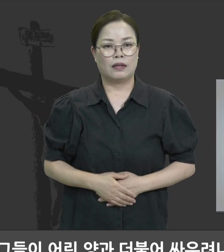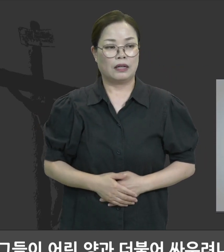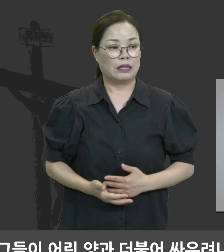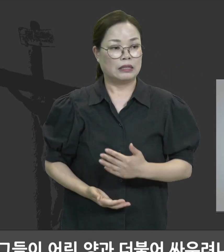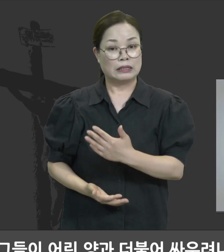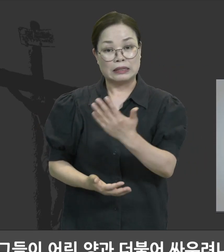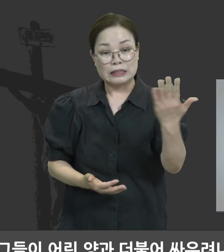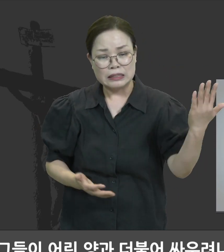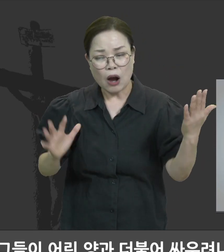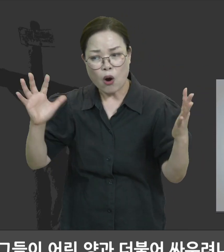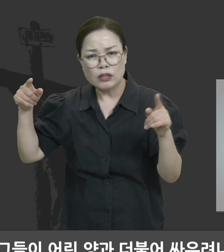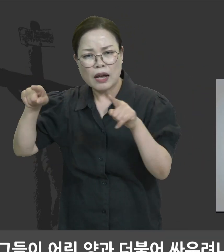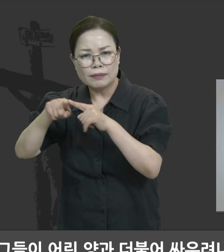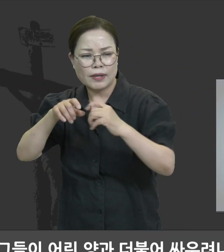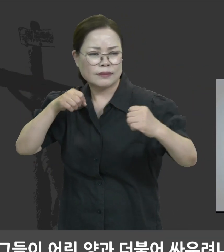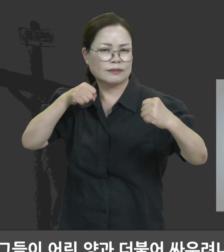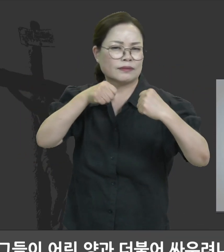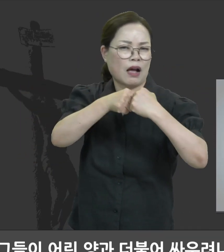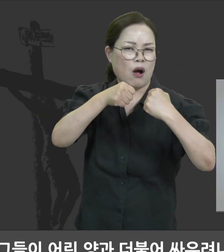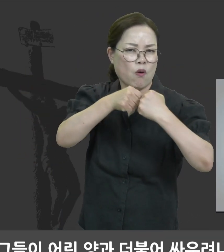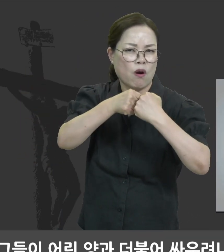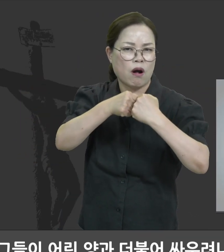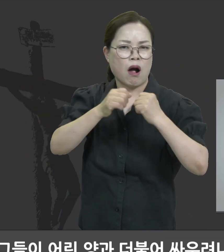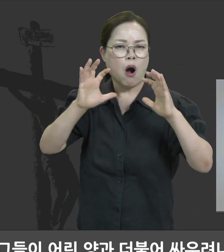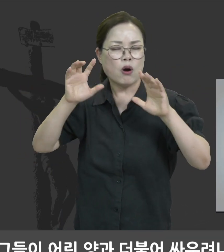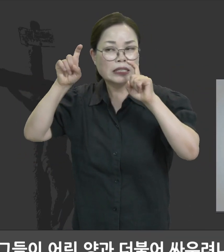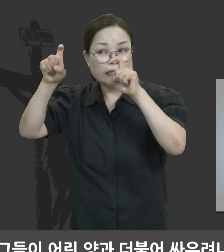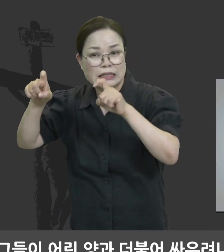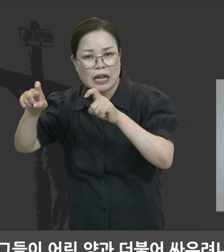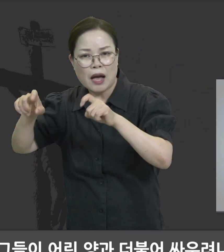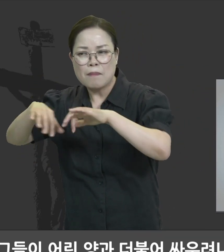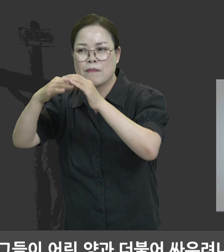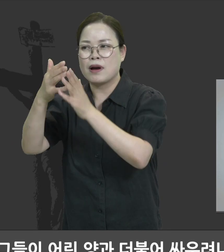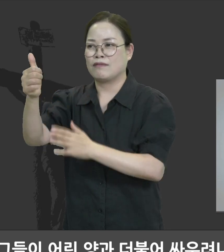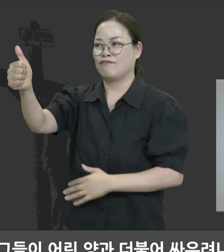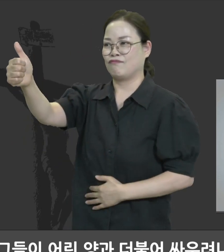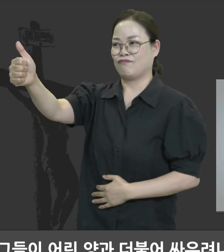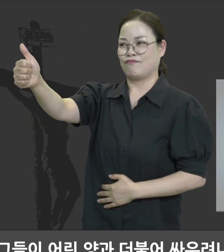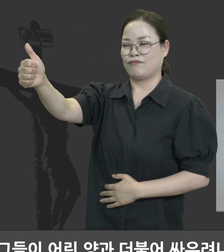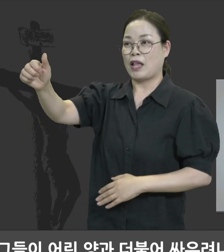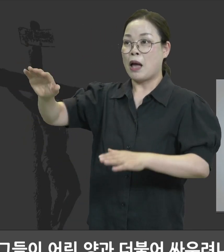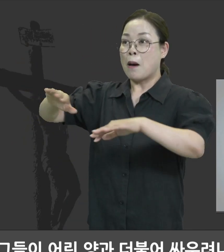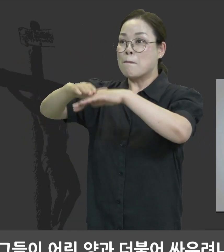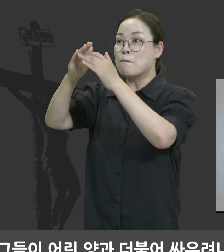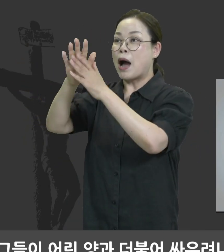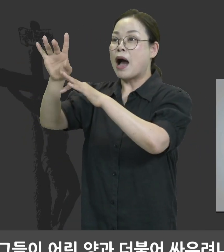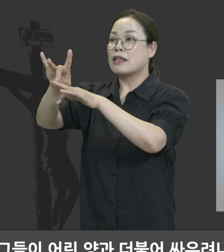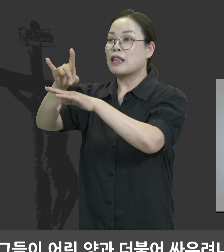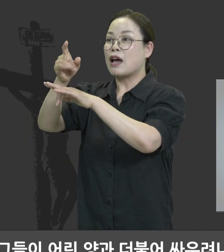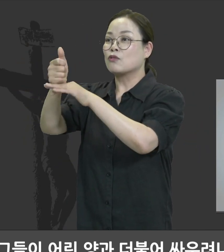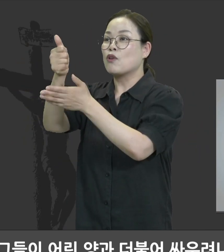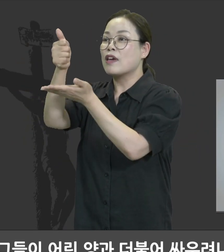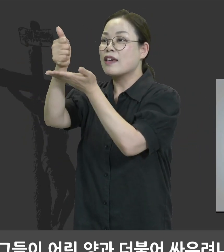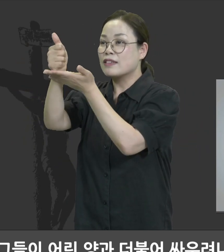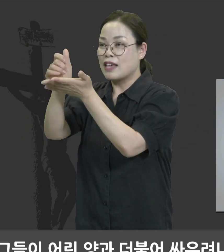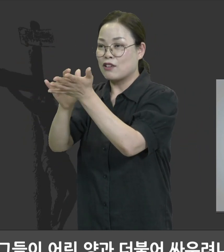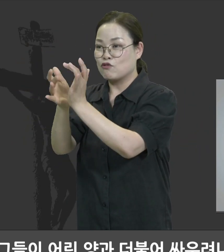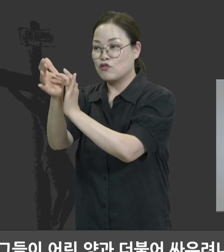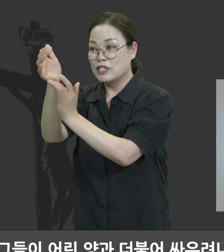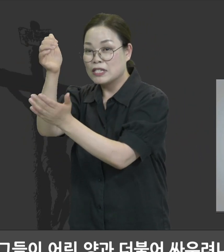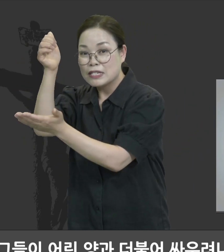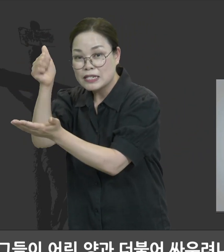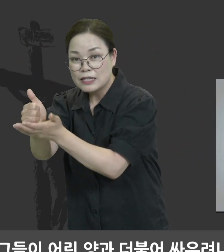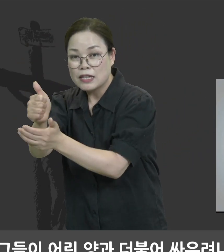그들이 어린 양과 더불어 싸우려니와 어린 양은 만주의 주시요 만왕의 왕이심으로 그들을